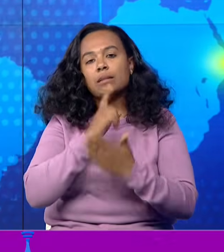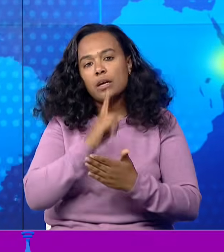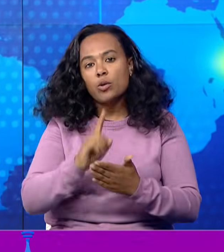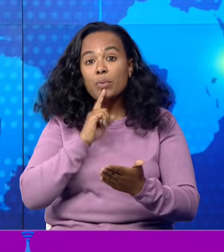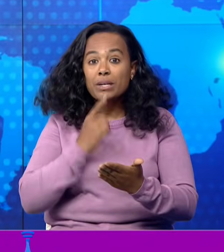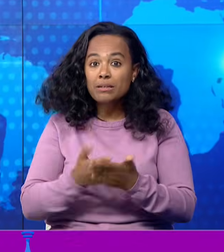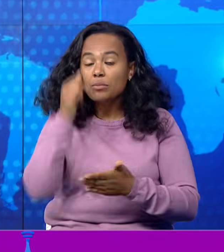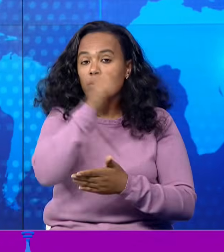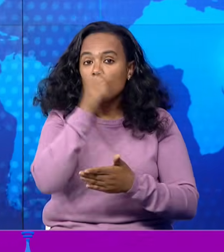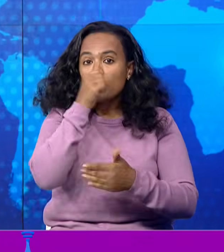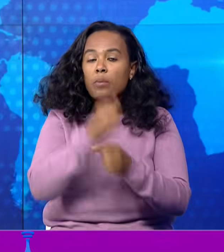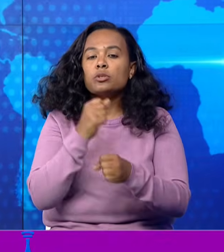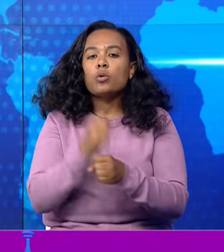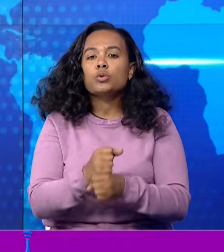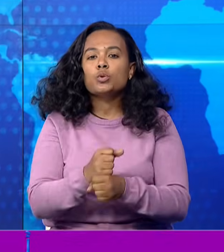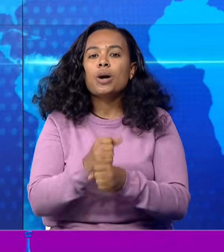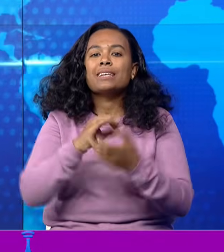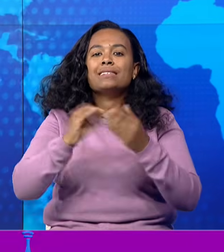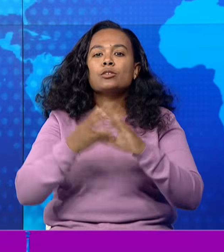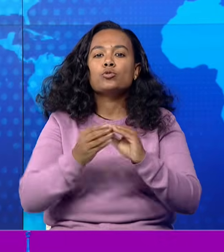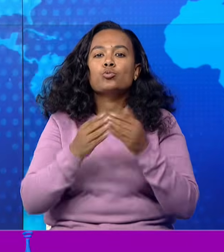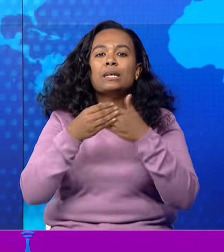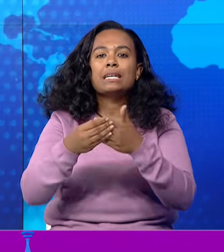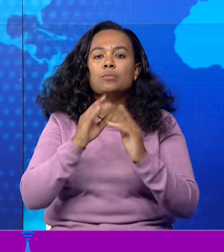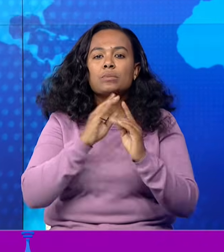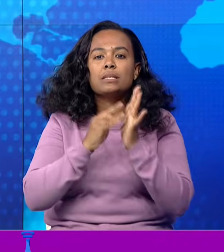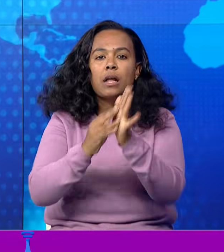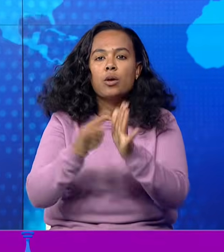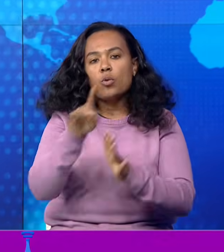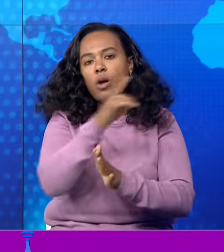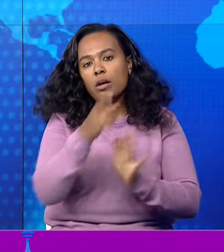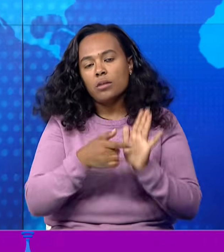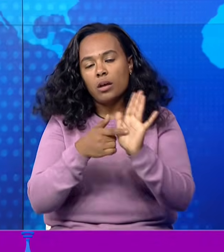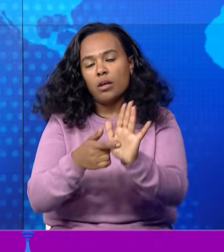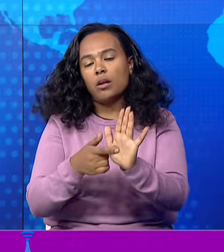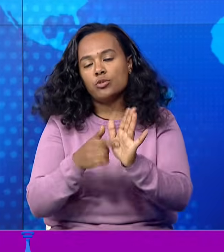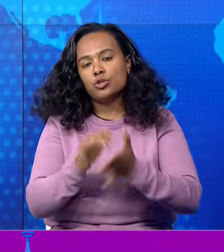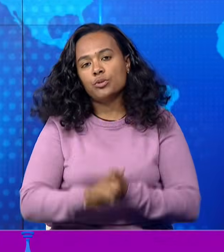በእርግጥም ኢትዮጵያ በስራዎቿ የትርክቱ መሪ ምሳሌ ሆና ታይታለች።